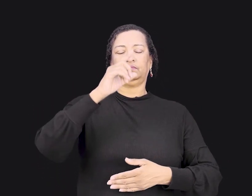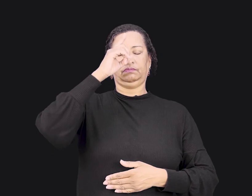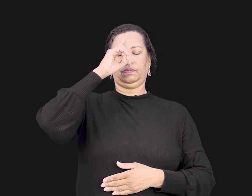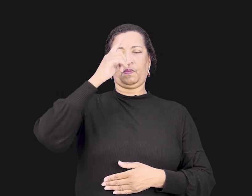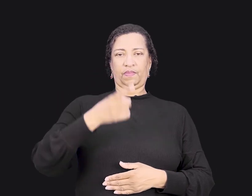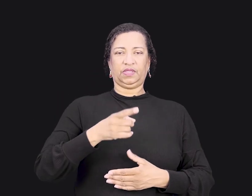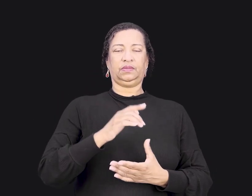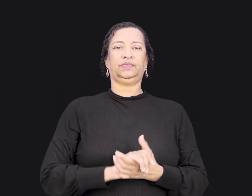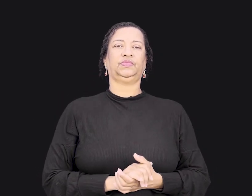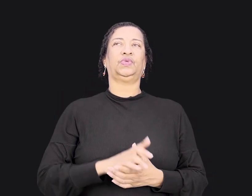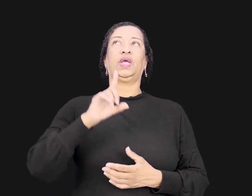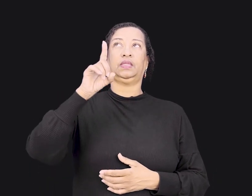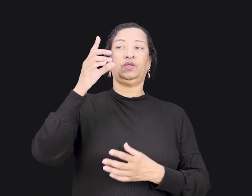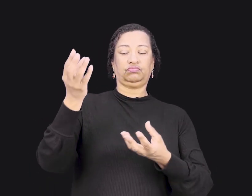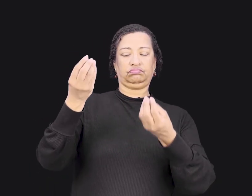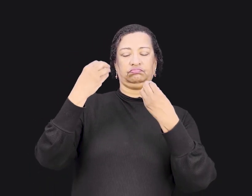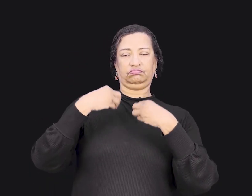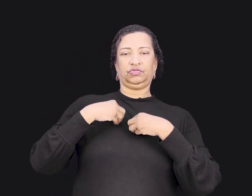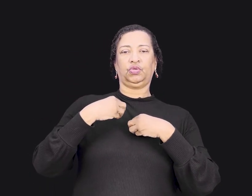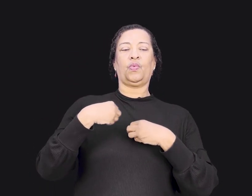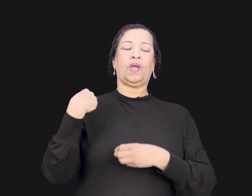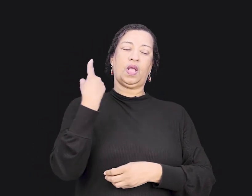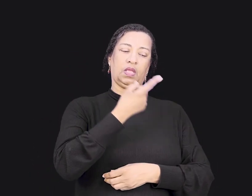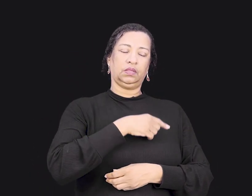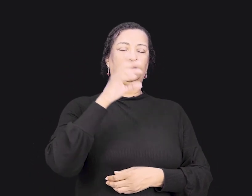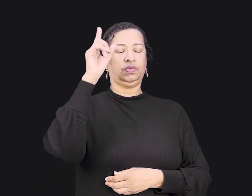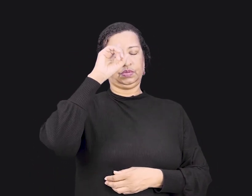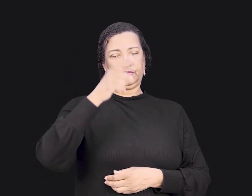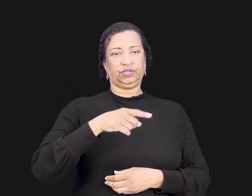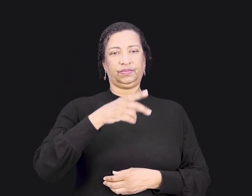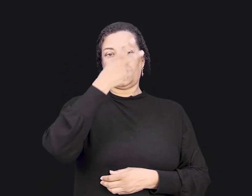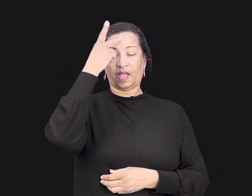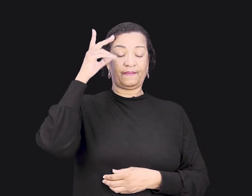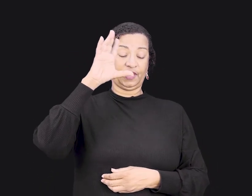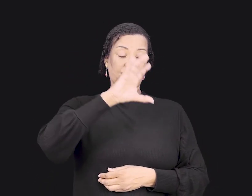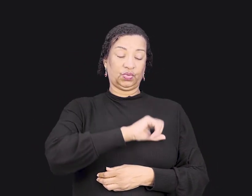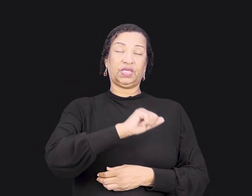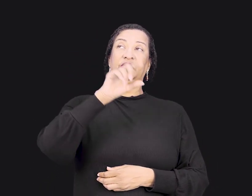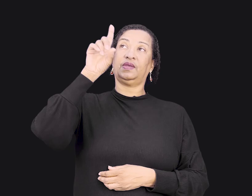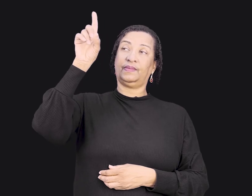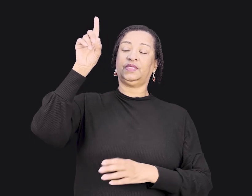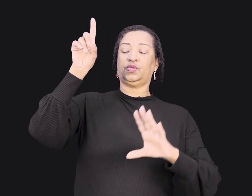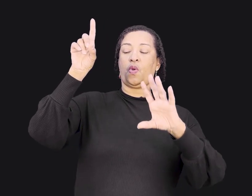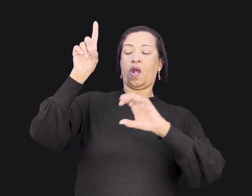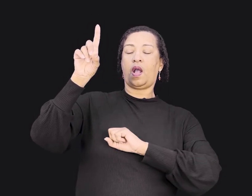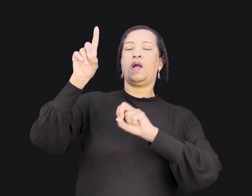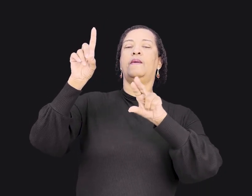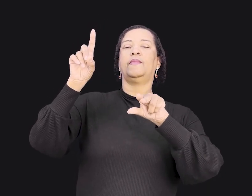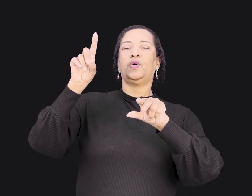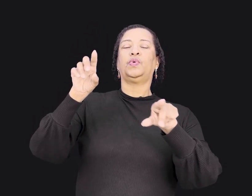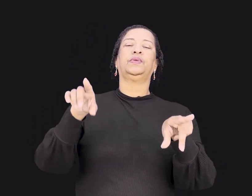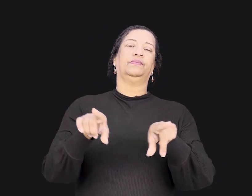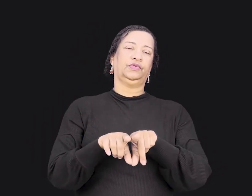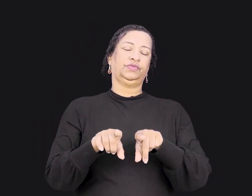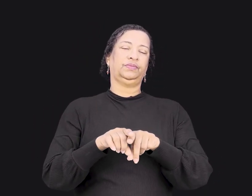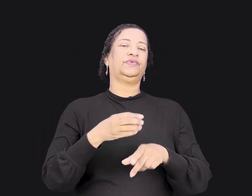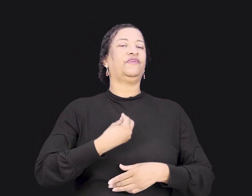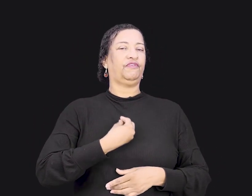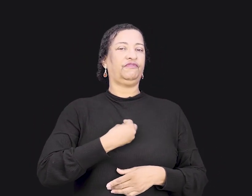mandamento. Ele nos deu esse mandamento. Quem ama a Deus, ame também seu irmão. Vivemos numa democracia e por isso